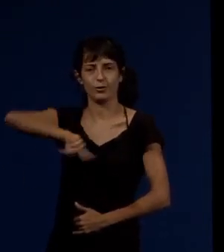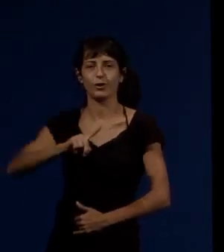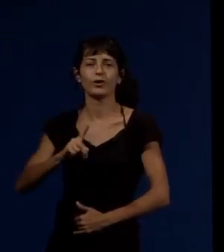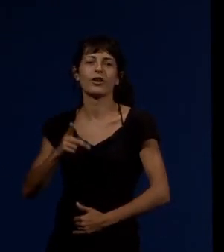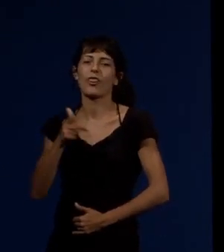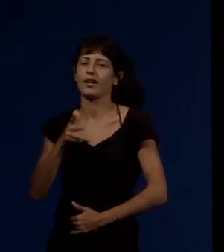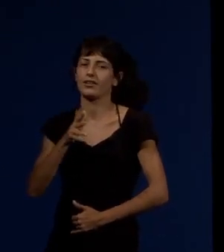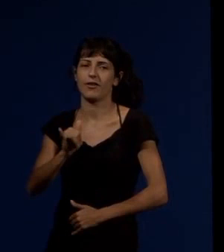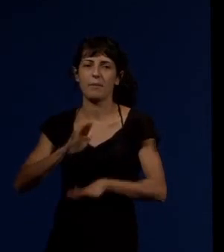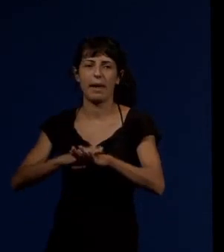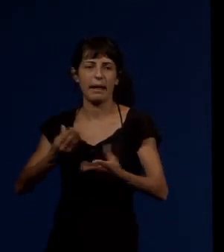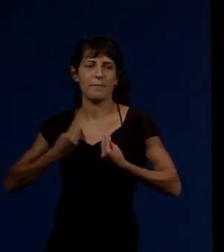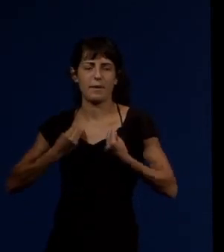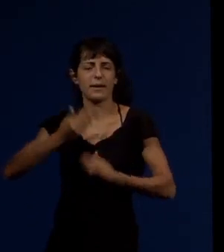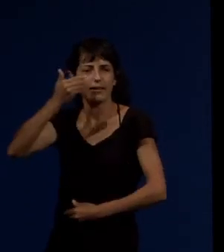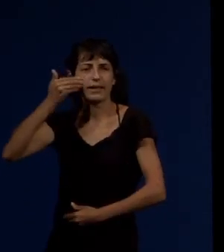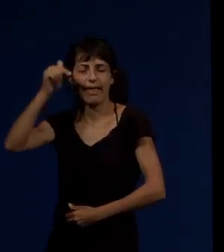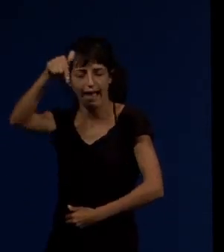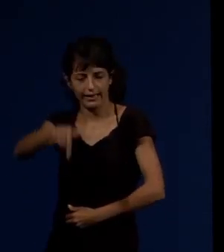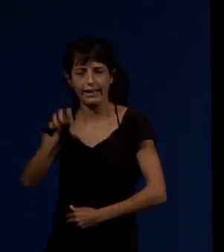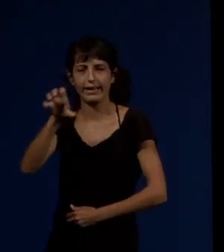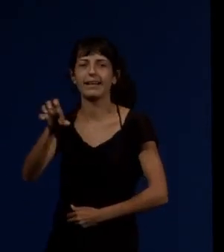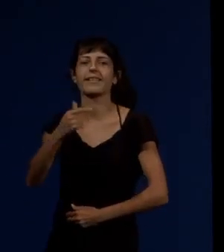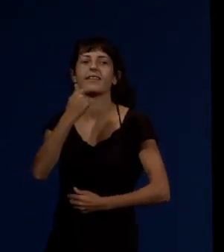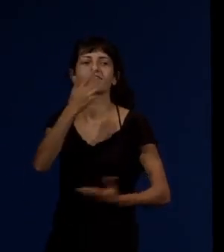con dignidade no noso pobo. Adiante, hai Marea!